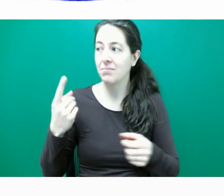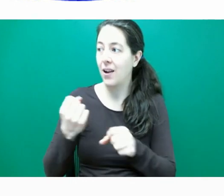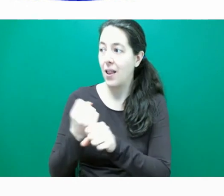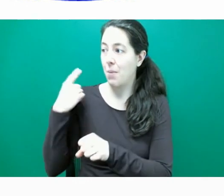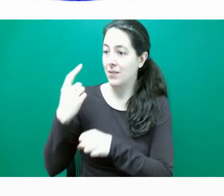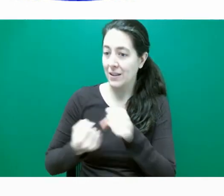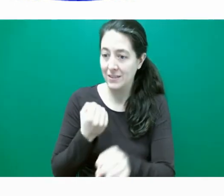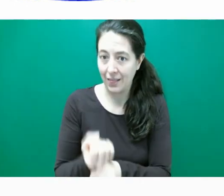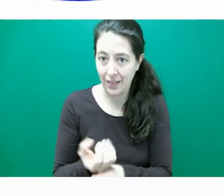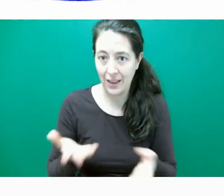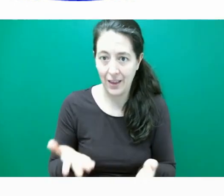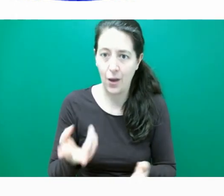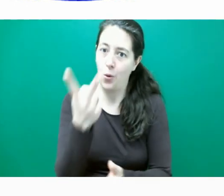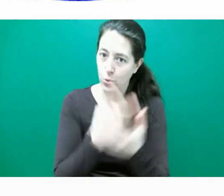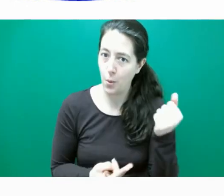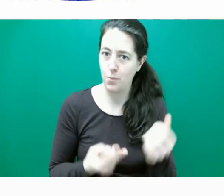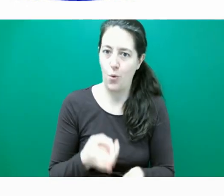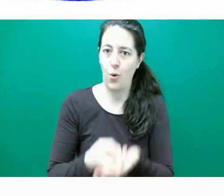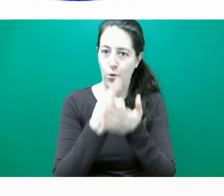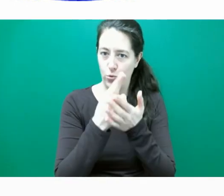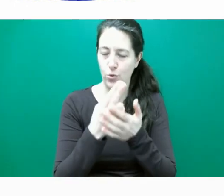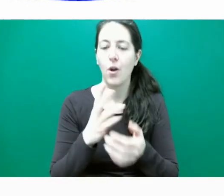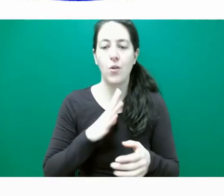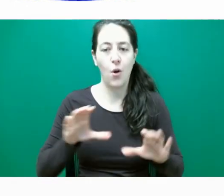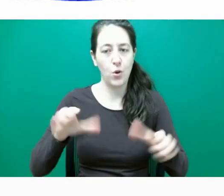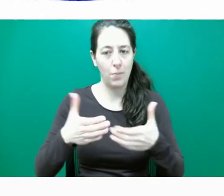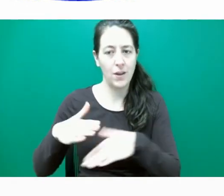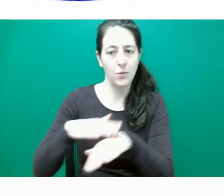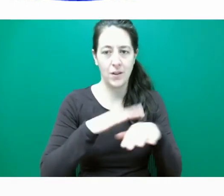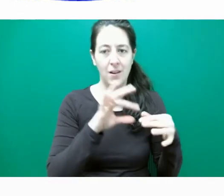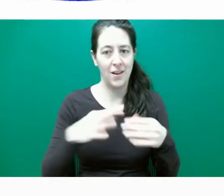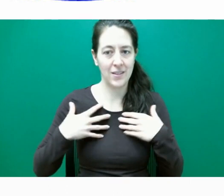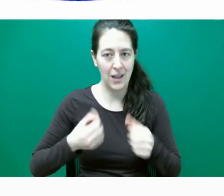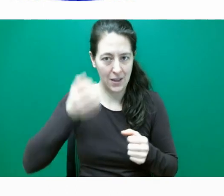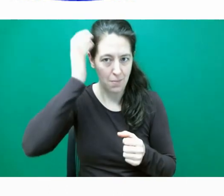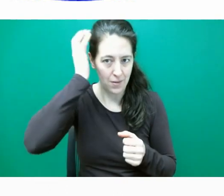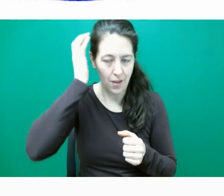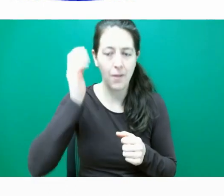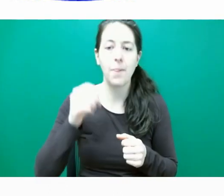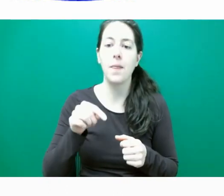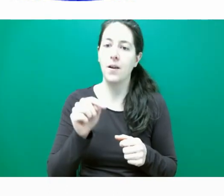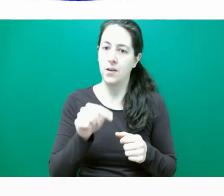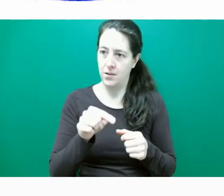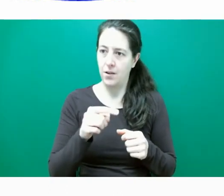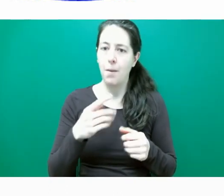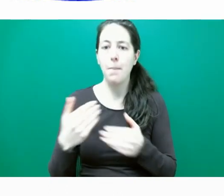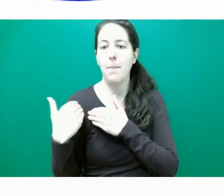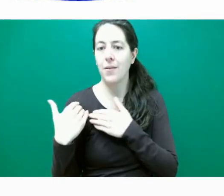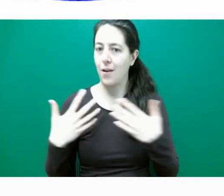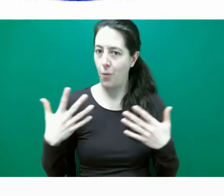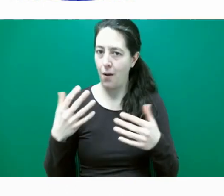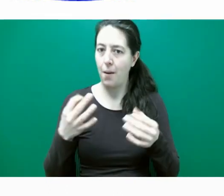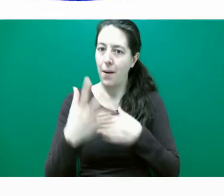comité consultatif en santé mentale qui a vu le jour notamment et ce comité a le mandat, à travers l'année scolaire, de soumettre des